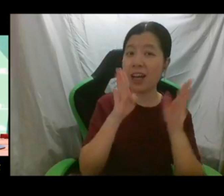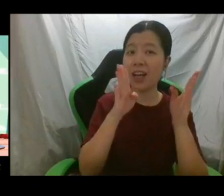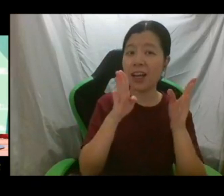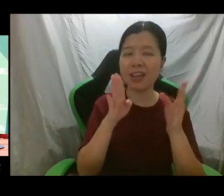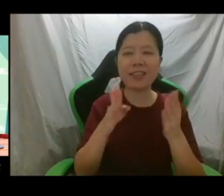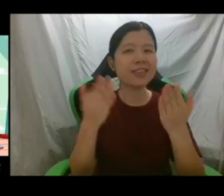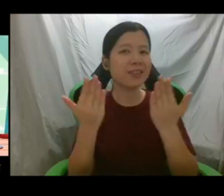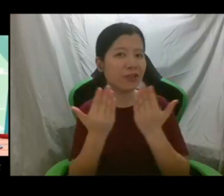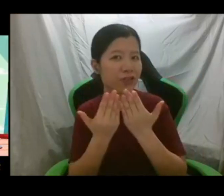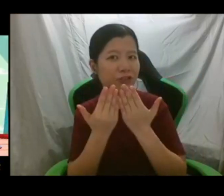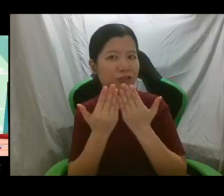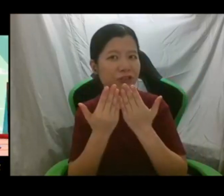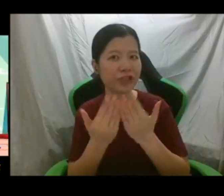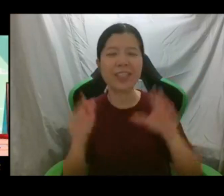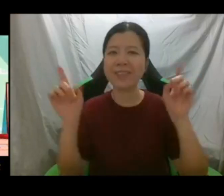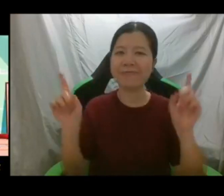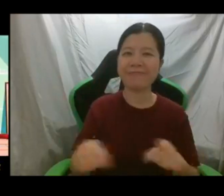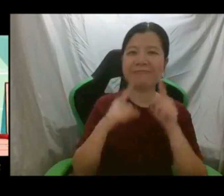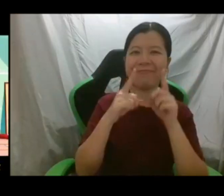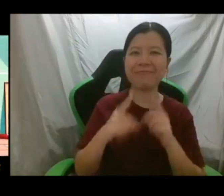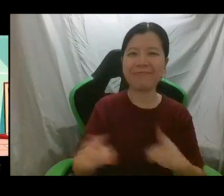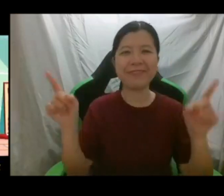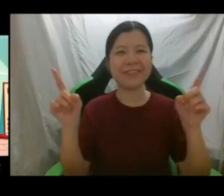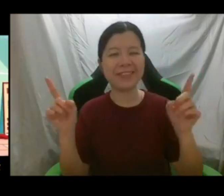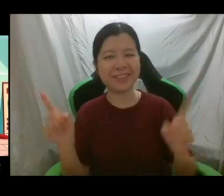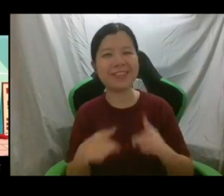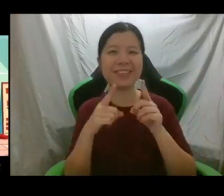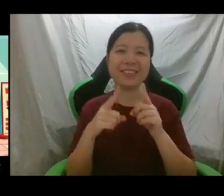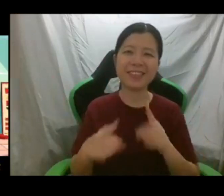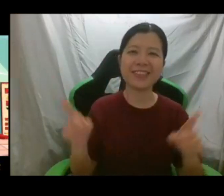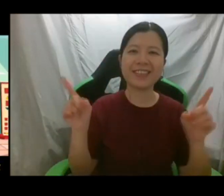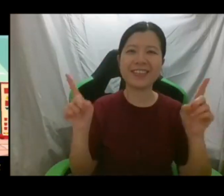笑，開始上學了。